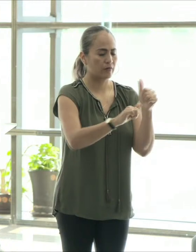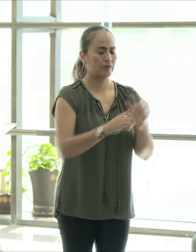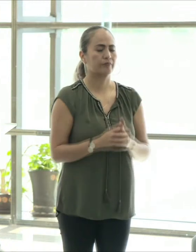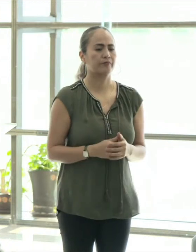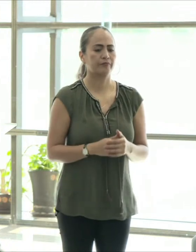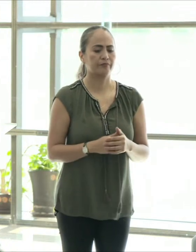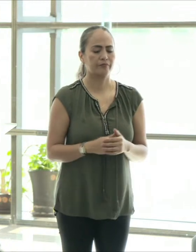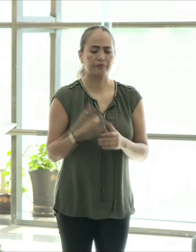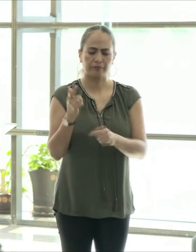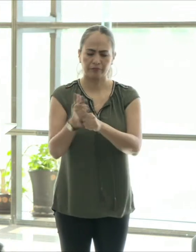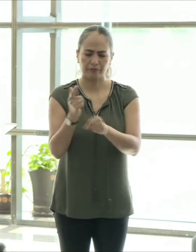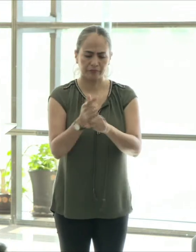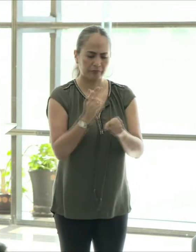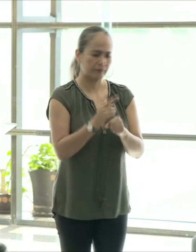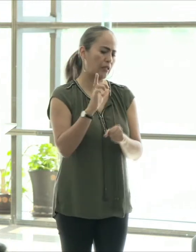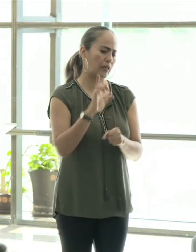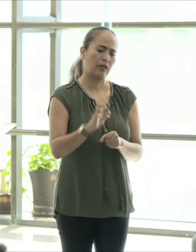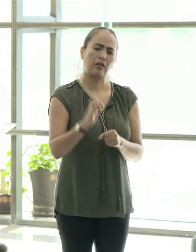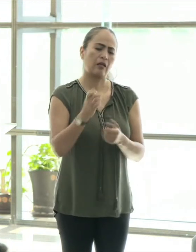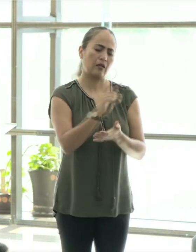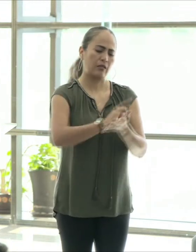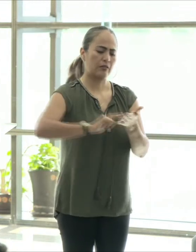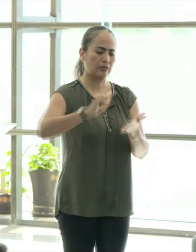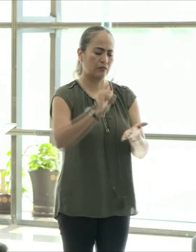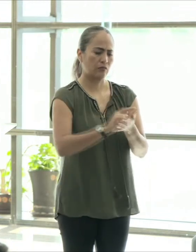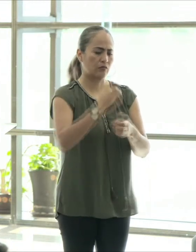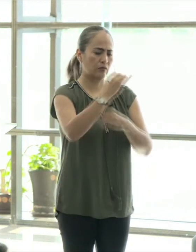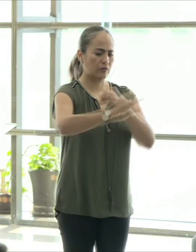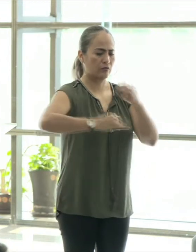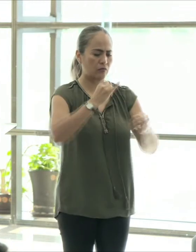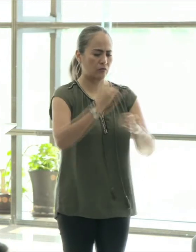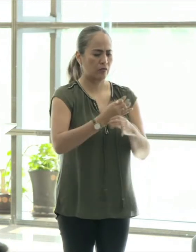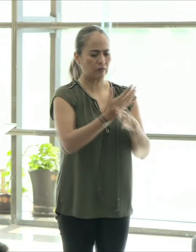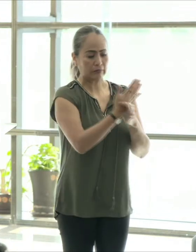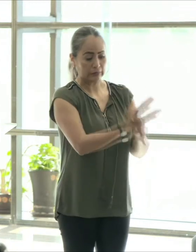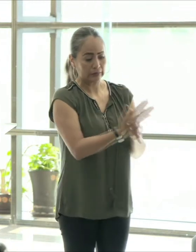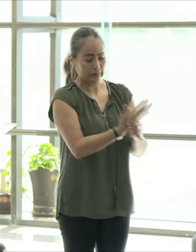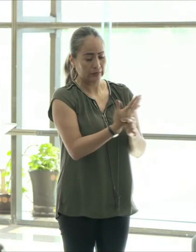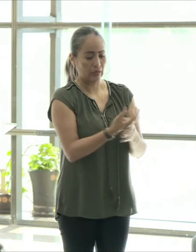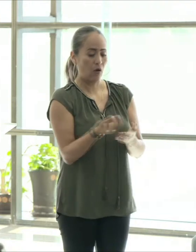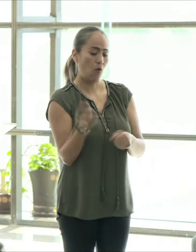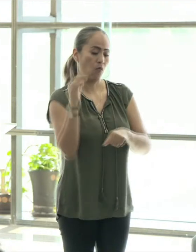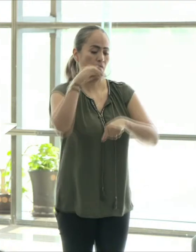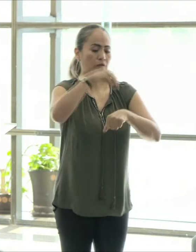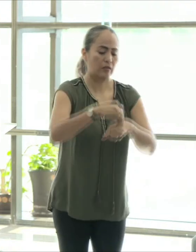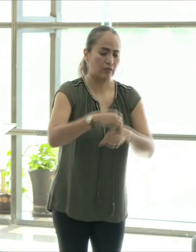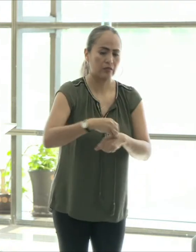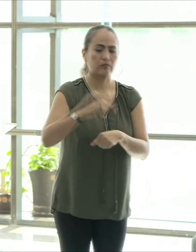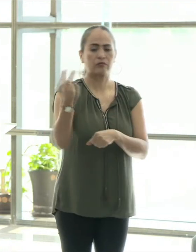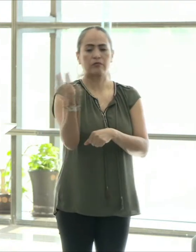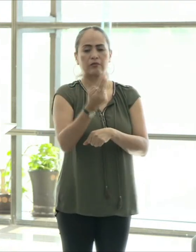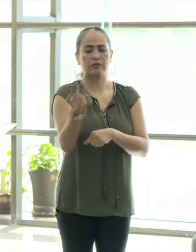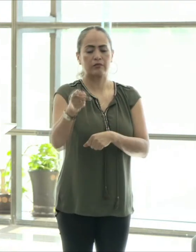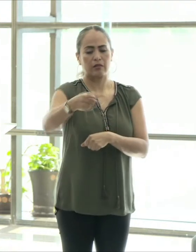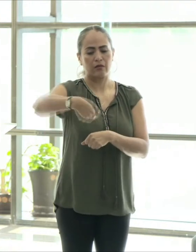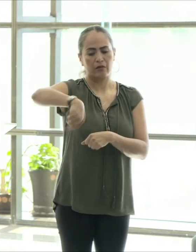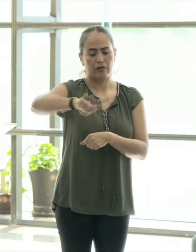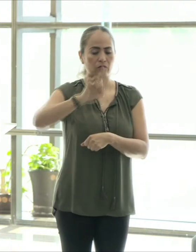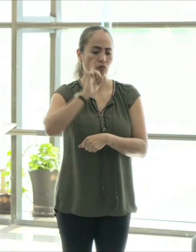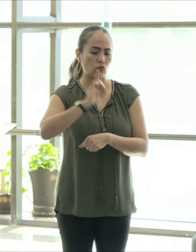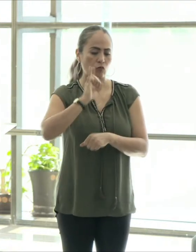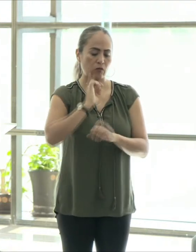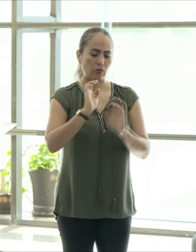identificó que en diversas legislaciones internacionales también ya lo escuchamos se señala la obligación de entes públicos de contribuir para llevar a cabo